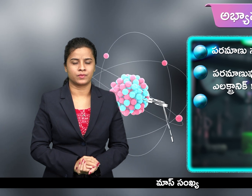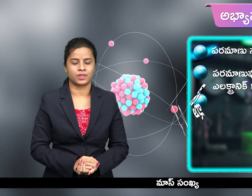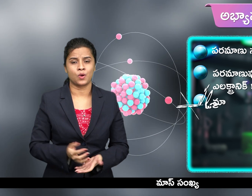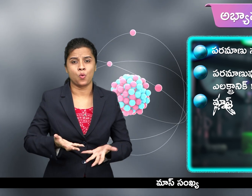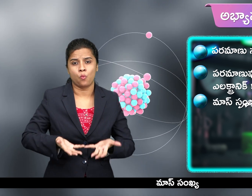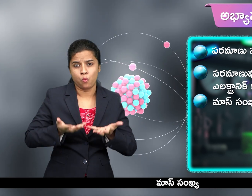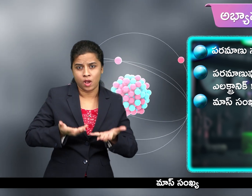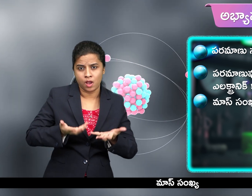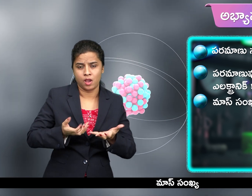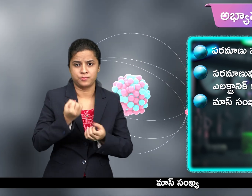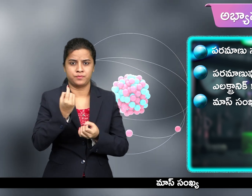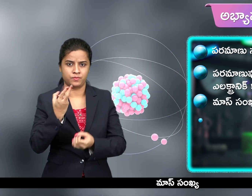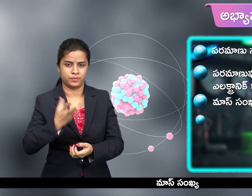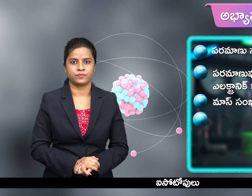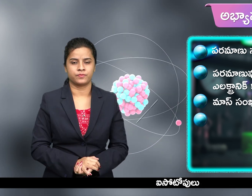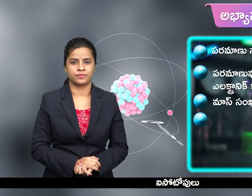మాస్ సంఖ్య,